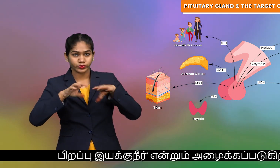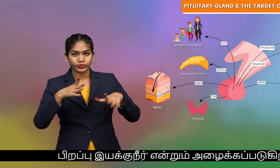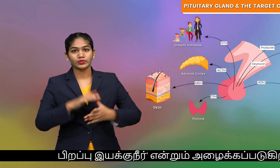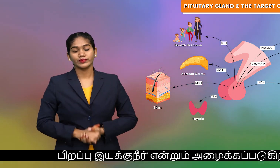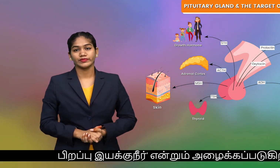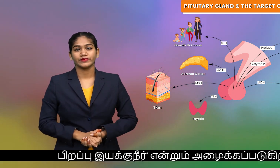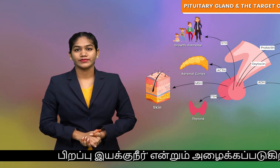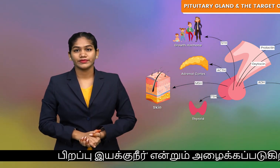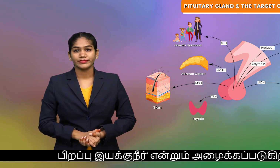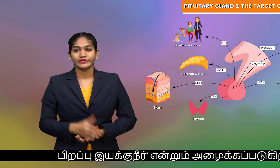அழைக்கப்படுகிறது.